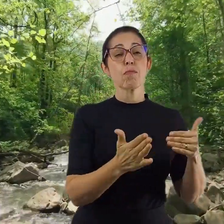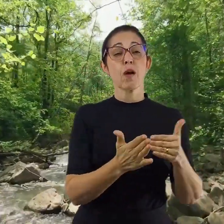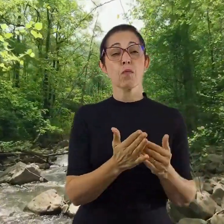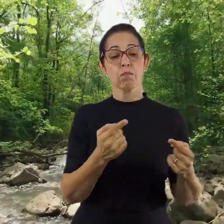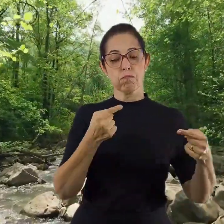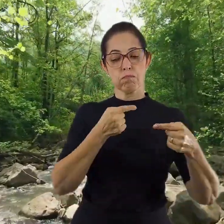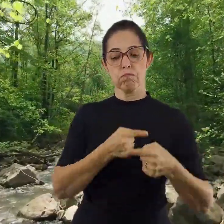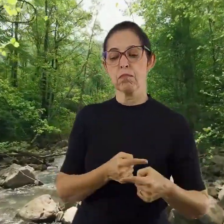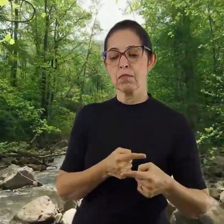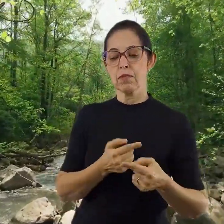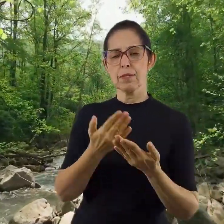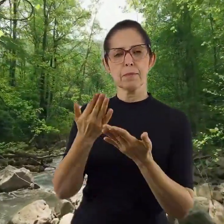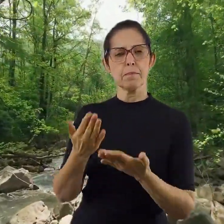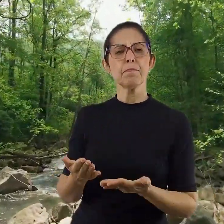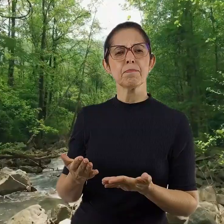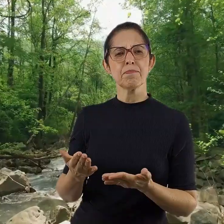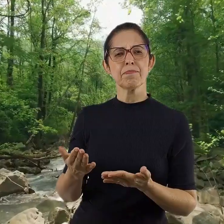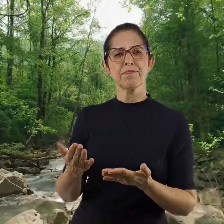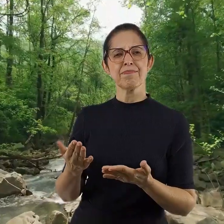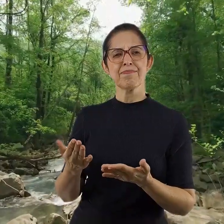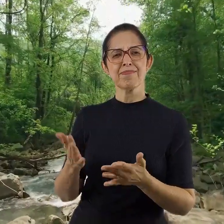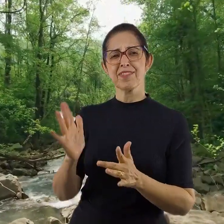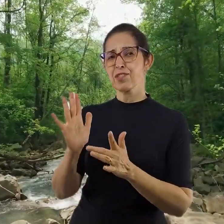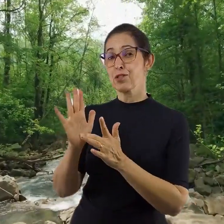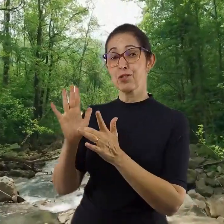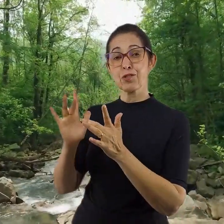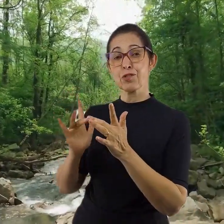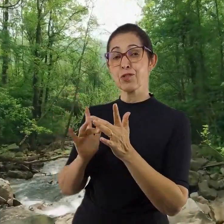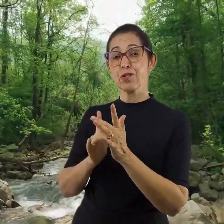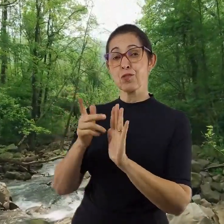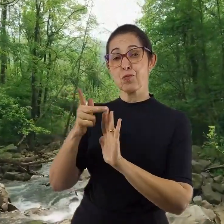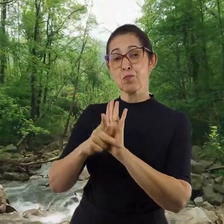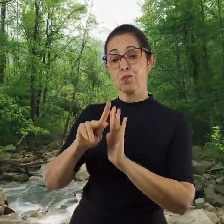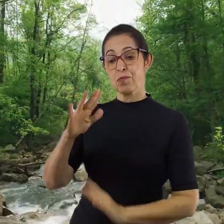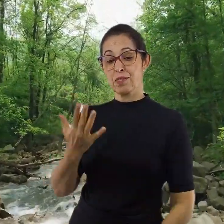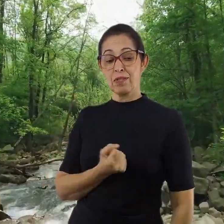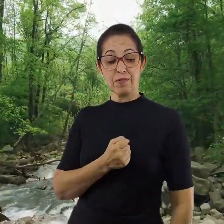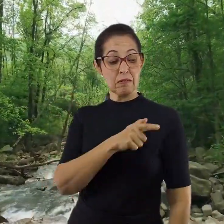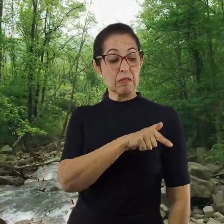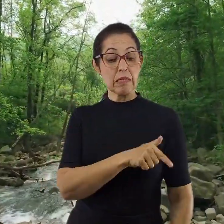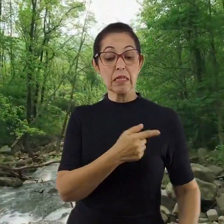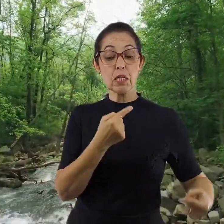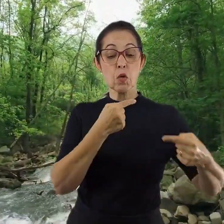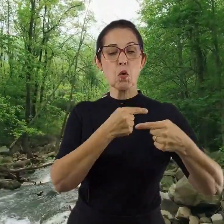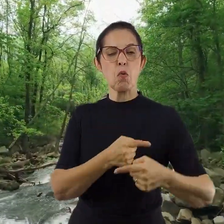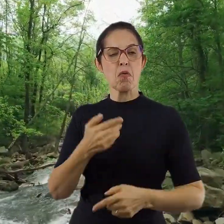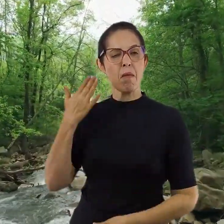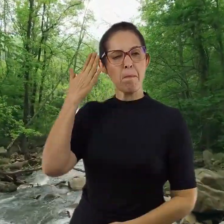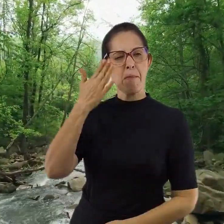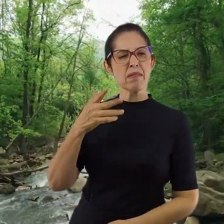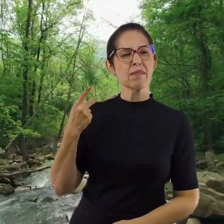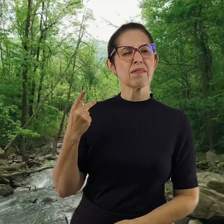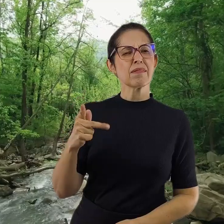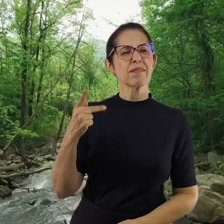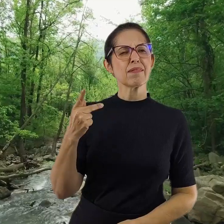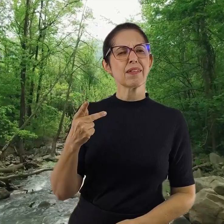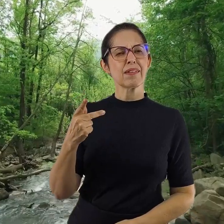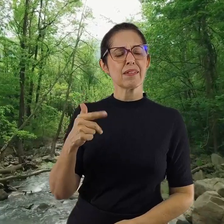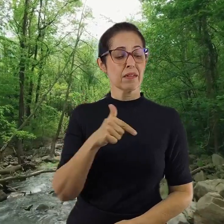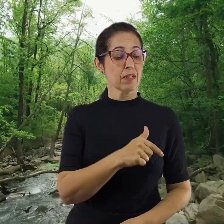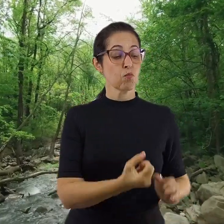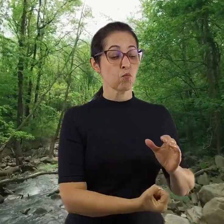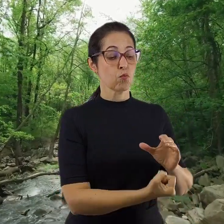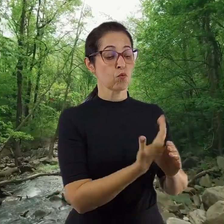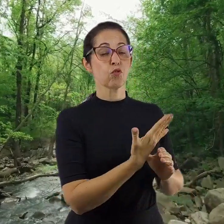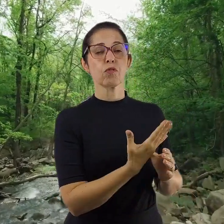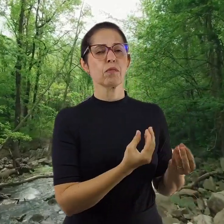oposição ao ministério dele, ao projeto de salvação dele, à mensagem dele?